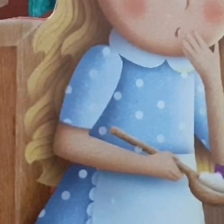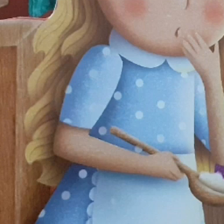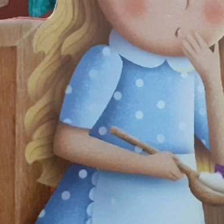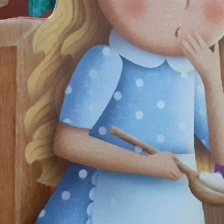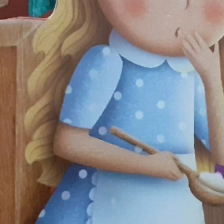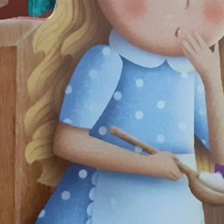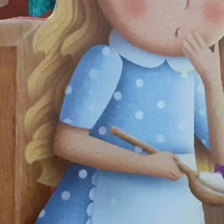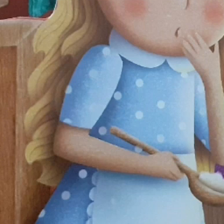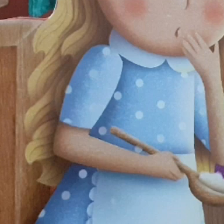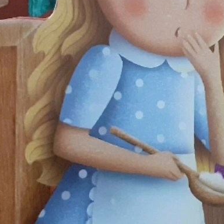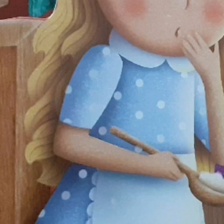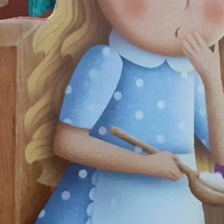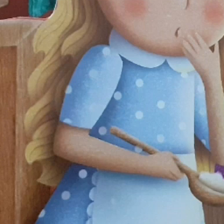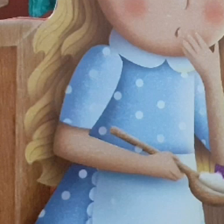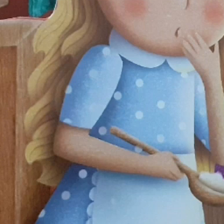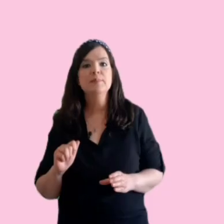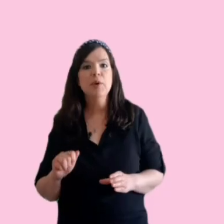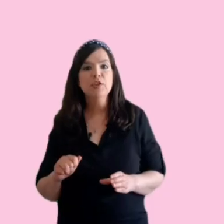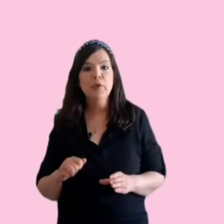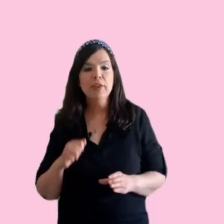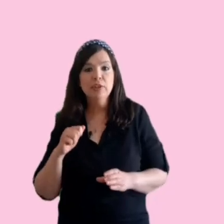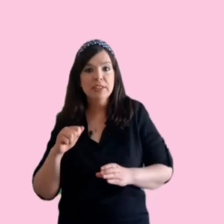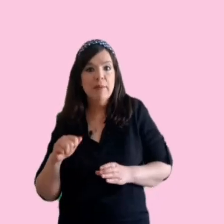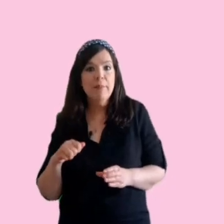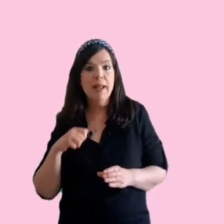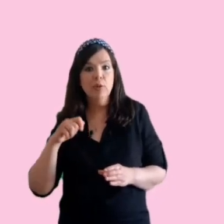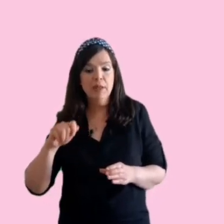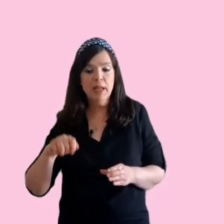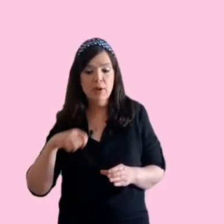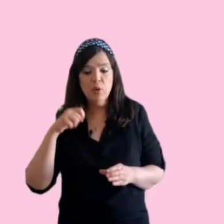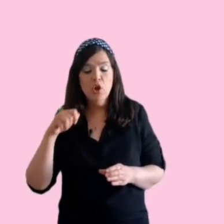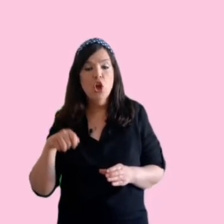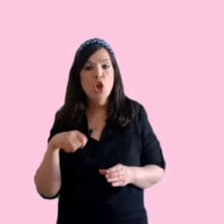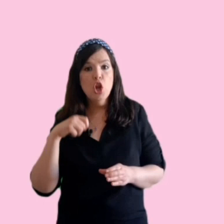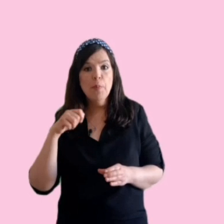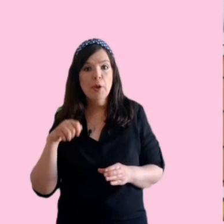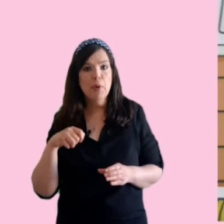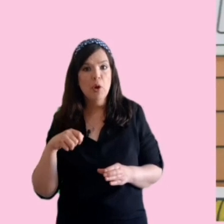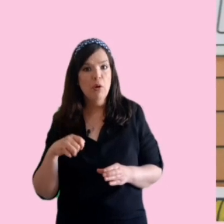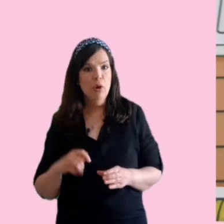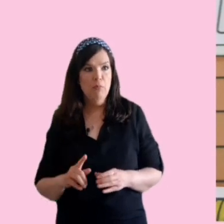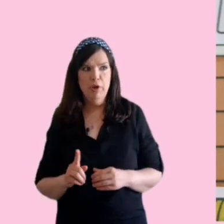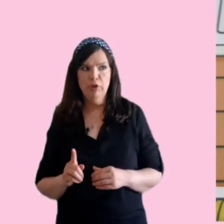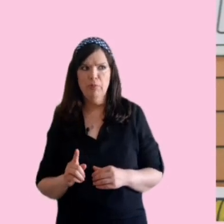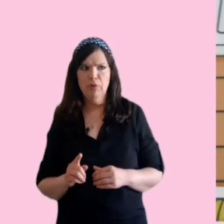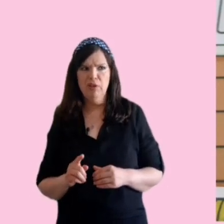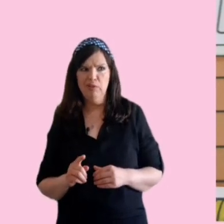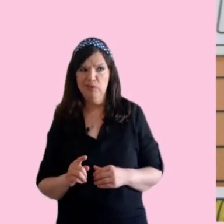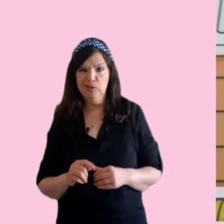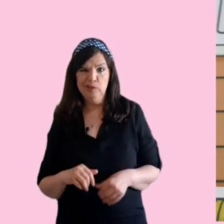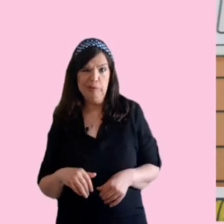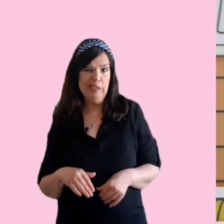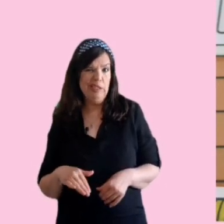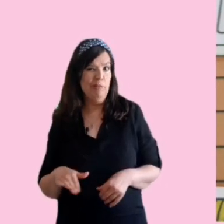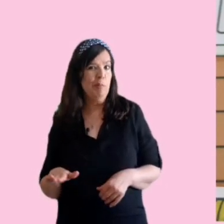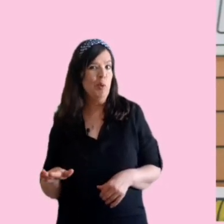porque tenía mucho azúcar. Después fue a donde estaba el plato mediano. Lo probó, pero tampoco le